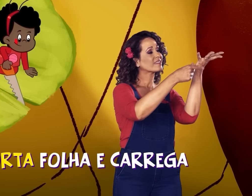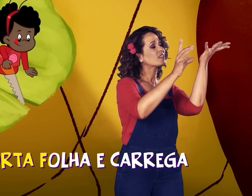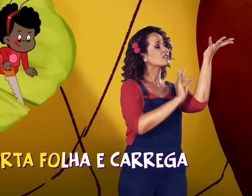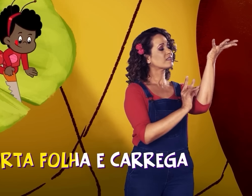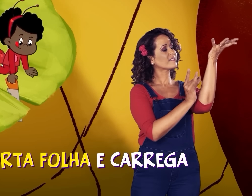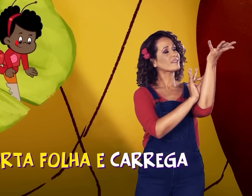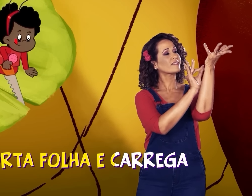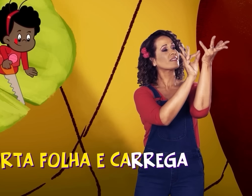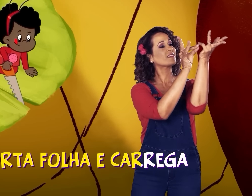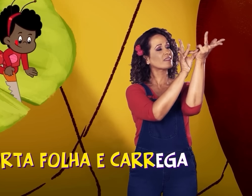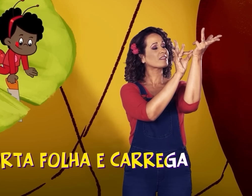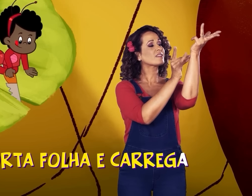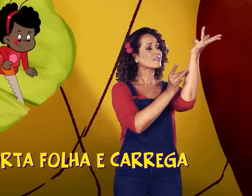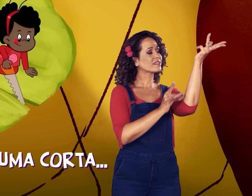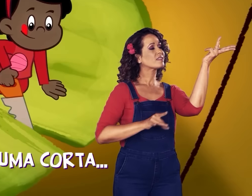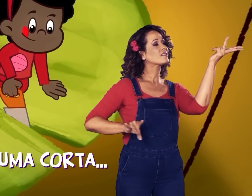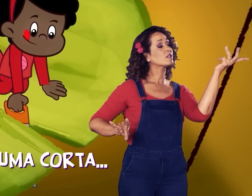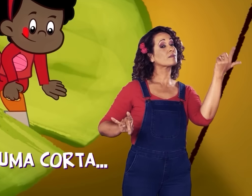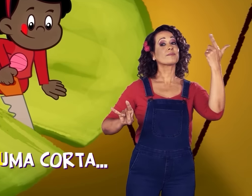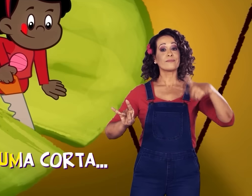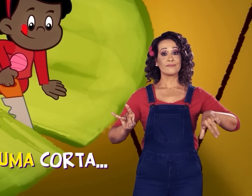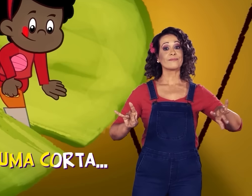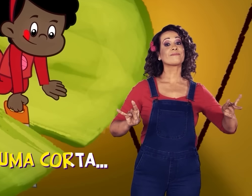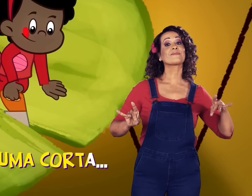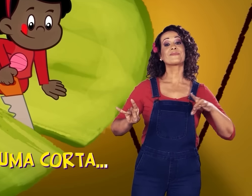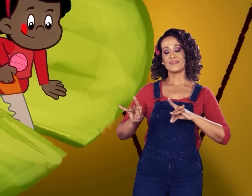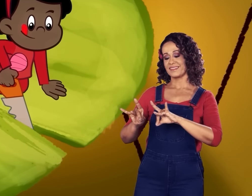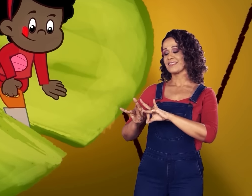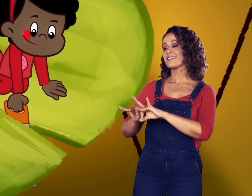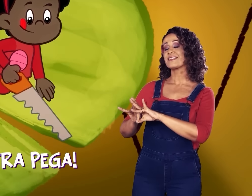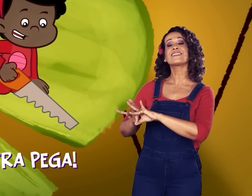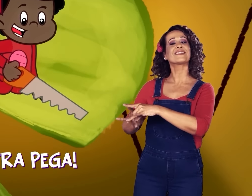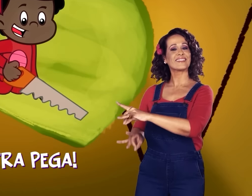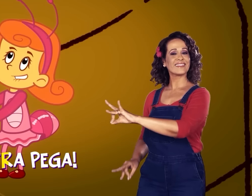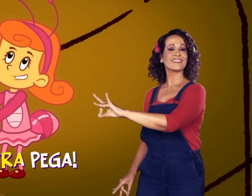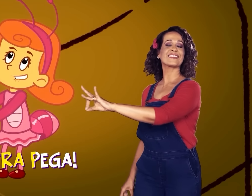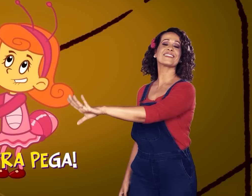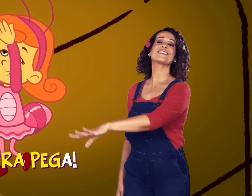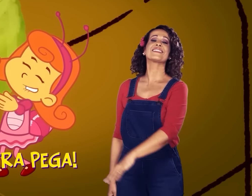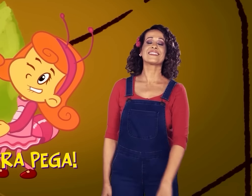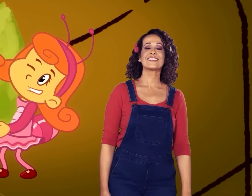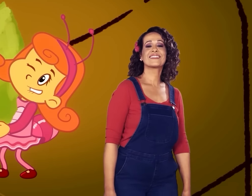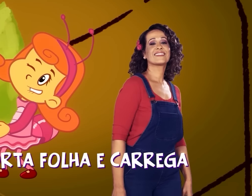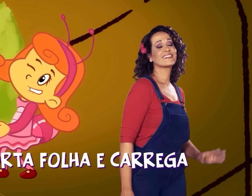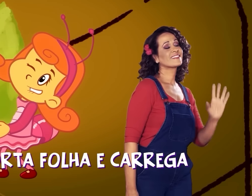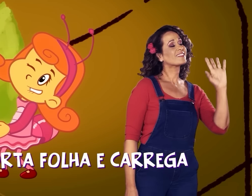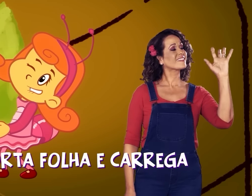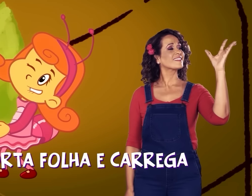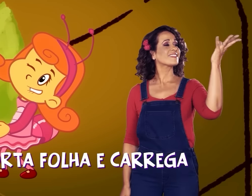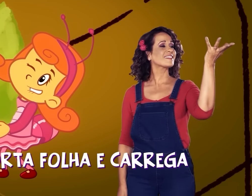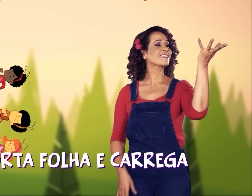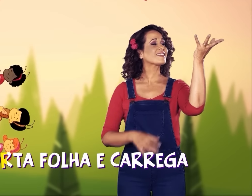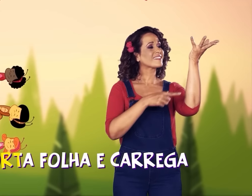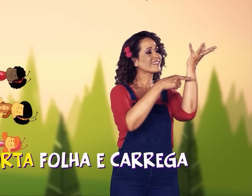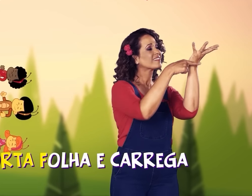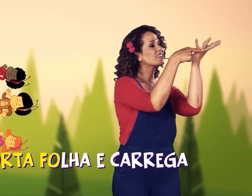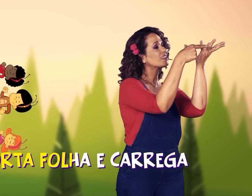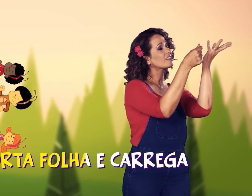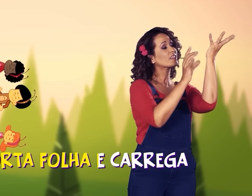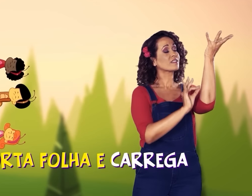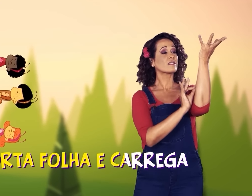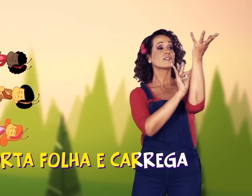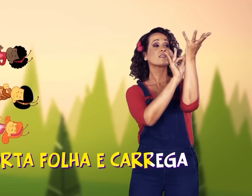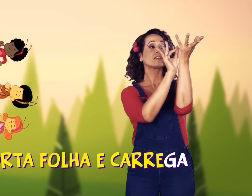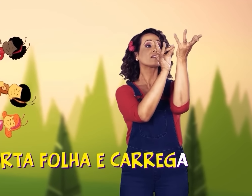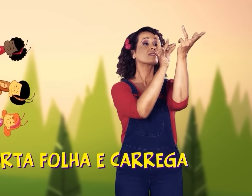Corta a folha e carrega. Quando uma corta, a outra pega. A formiguinha corta a folha